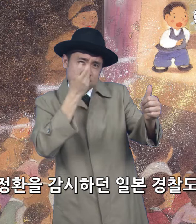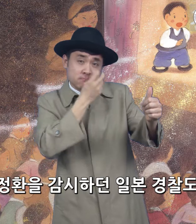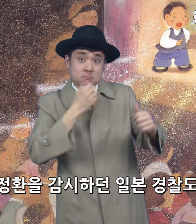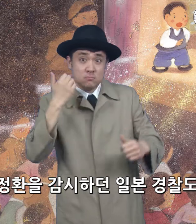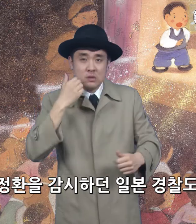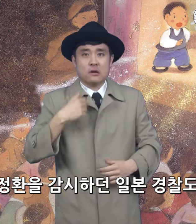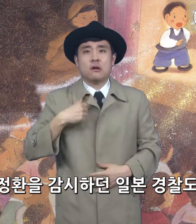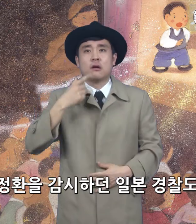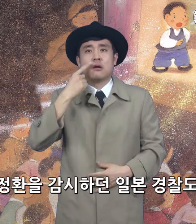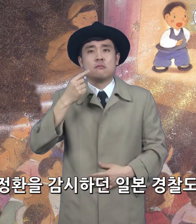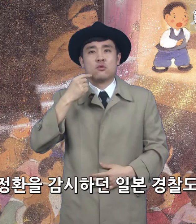일본 경찰도 있었습니다.